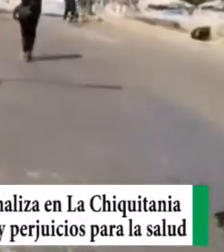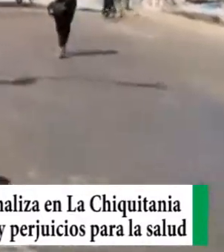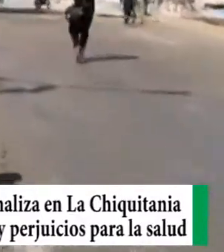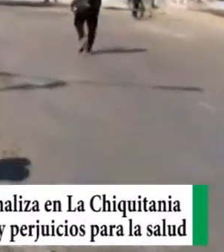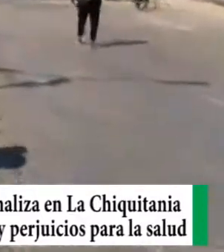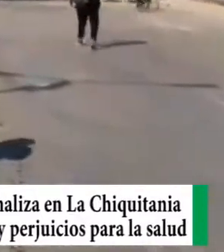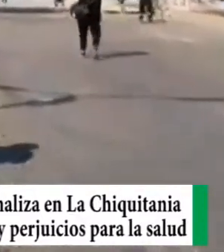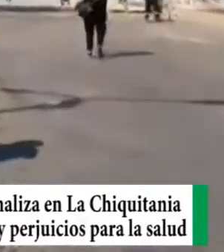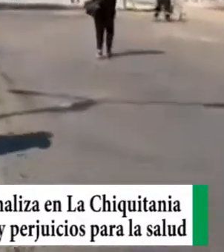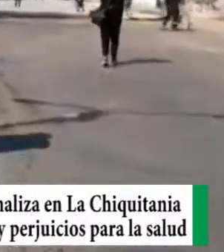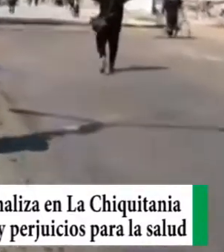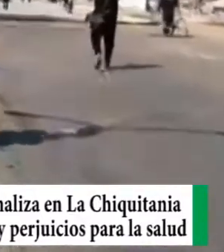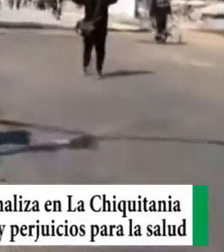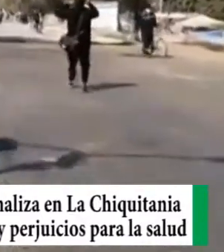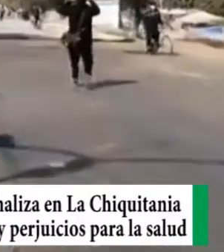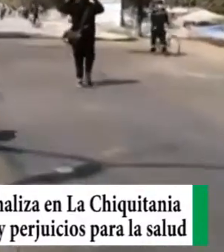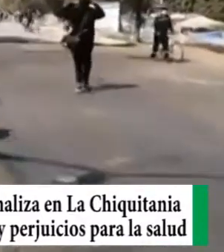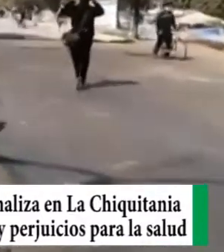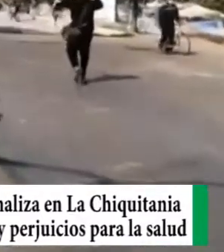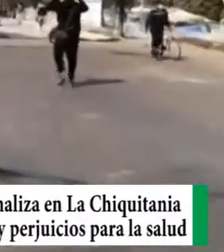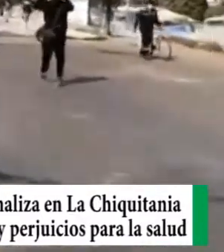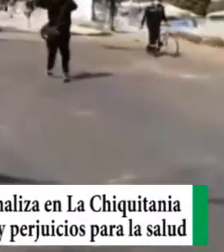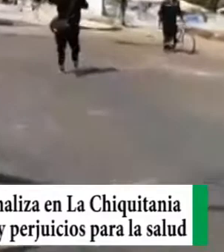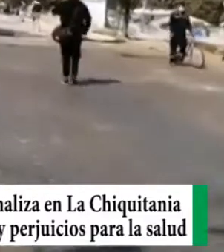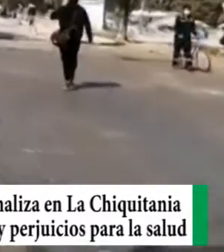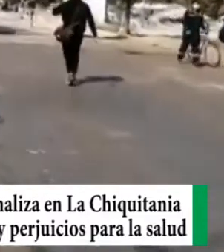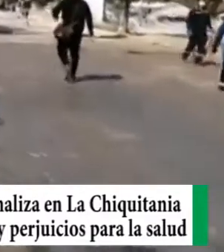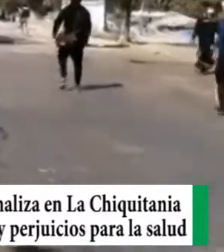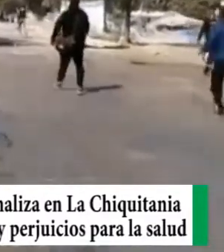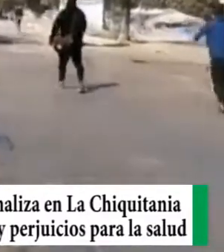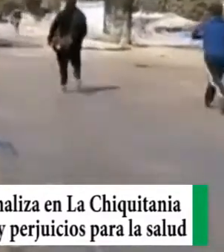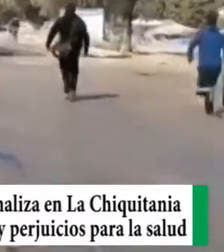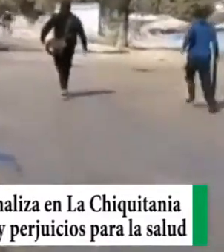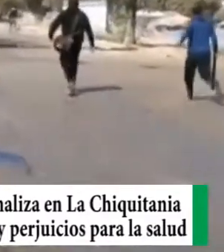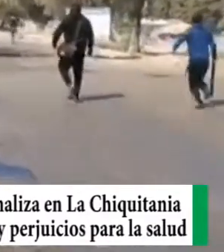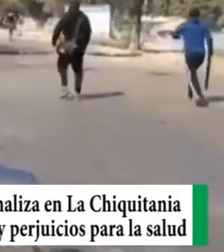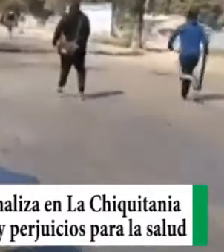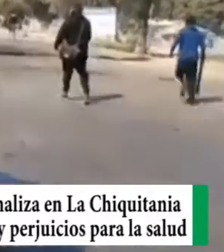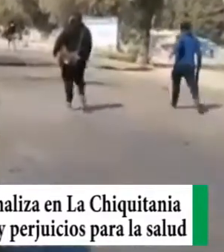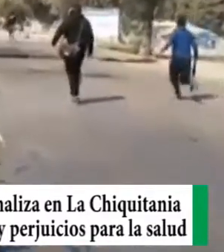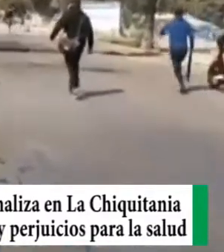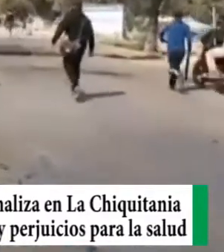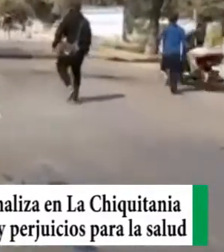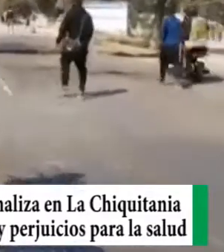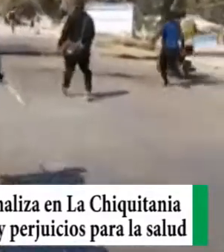los puntos de bloqueo que estaban en todo este sector.